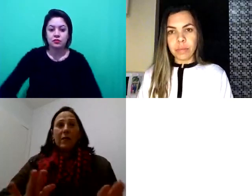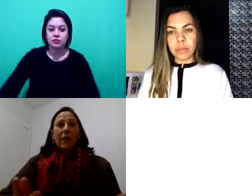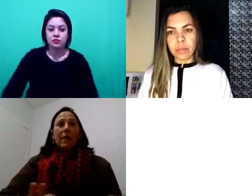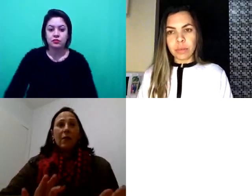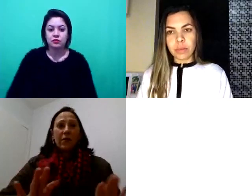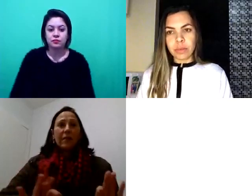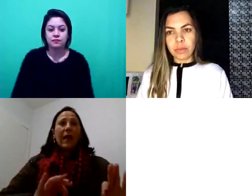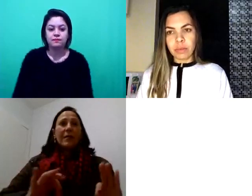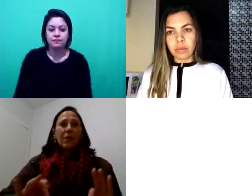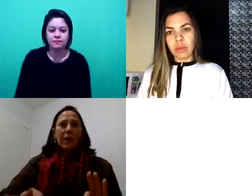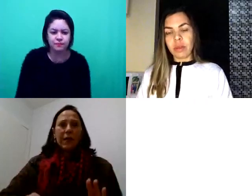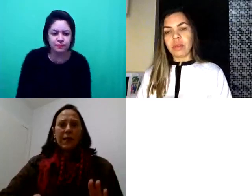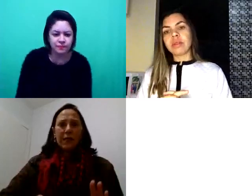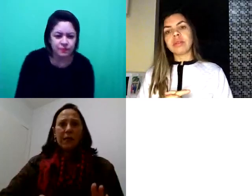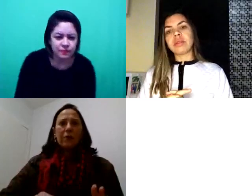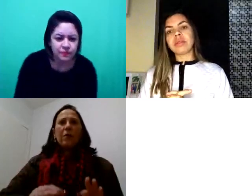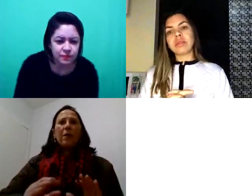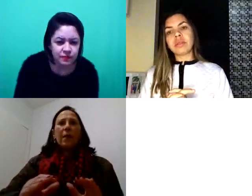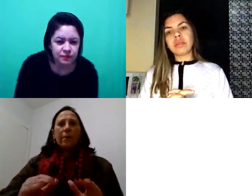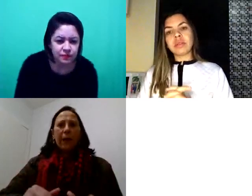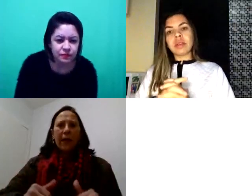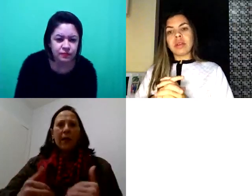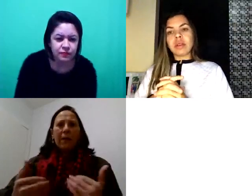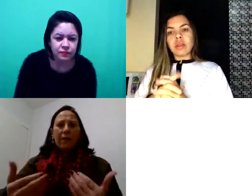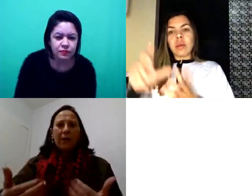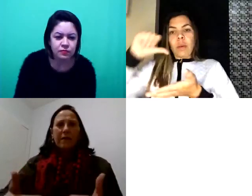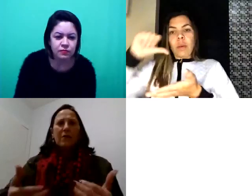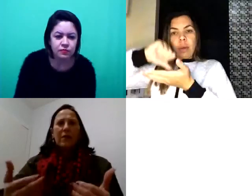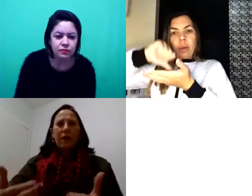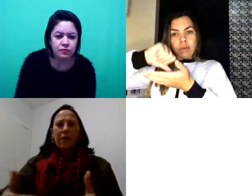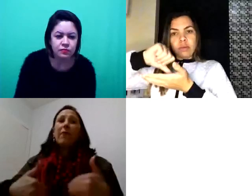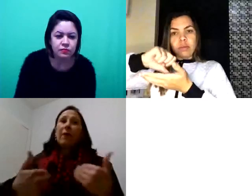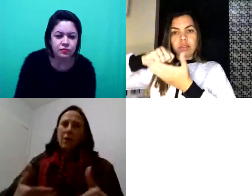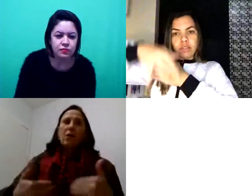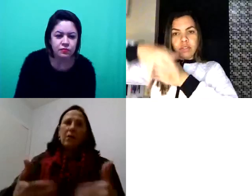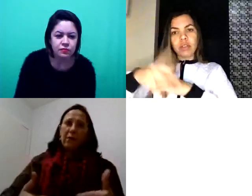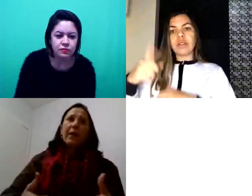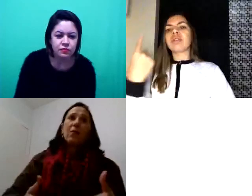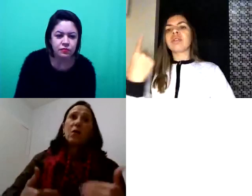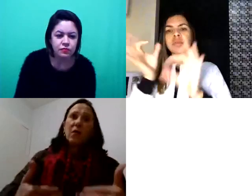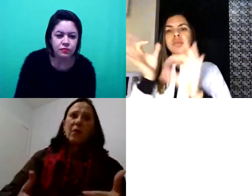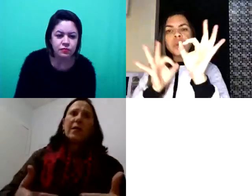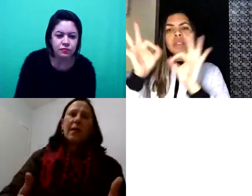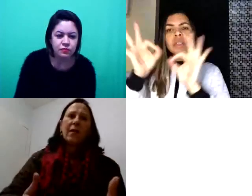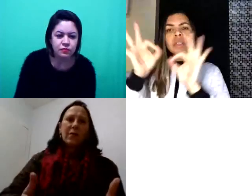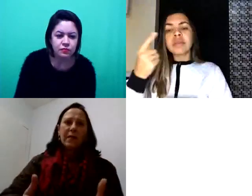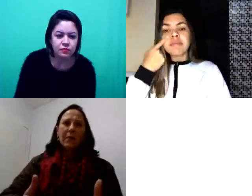sem auxiliar, não. A gente está se organizando para ver se a gente. Nós vamos atender vocês